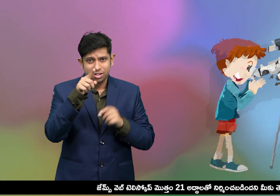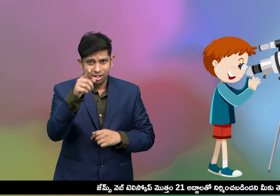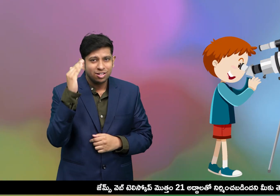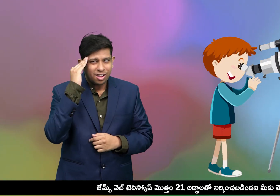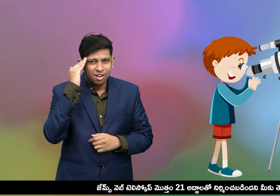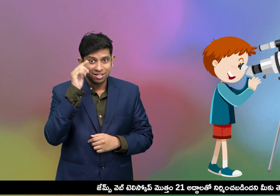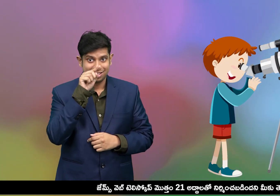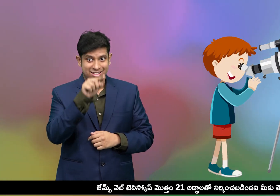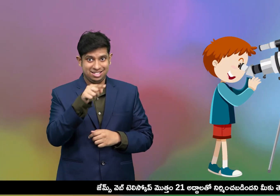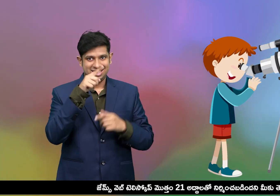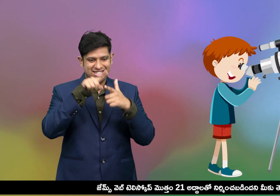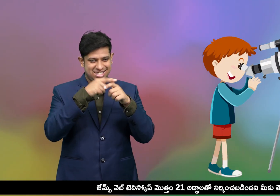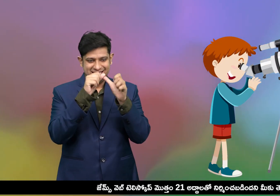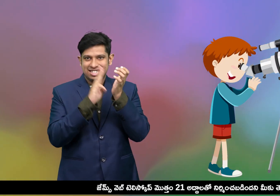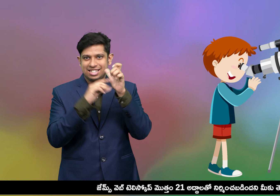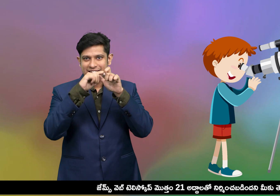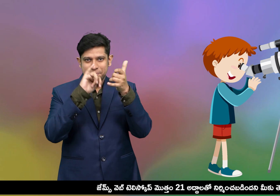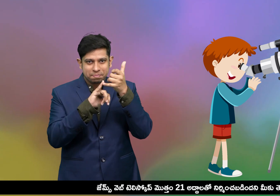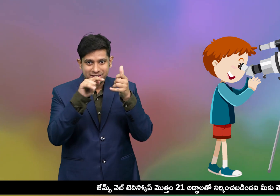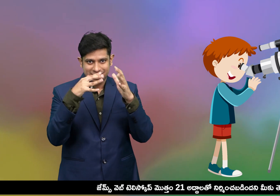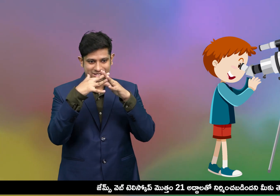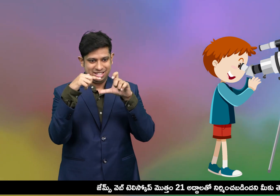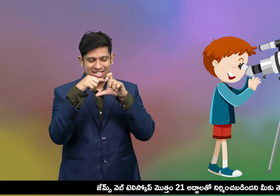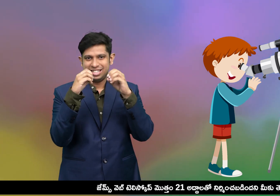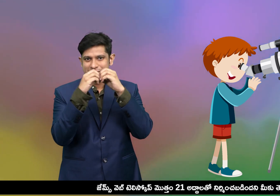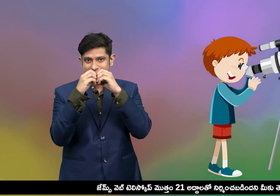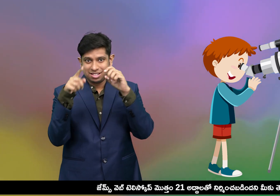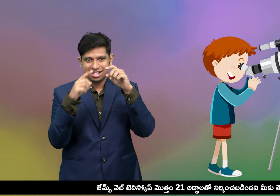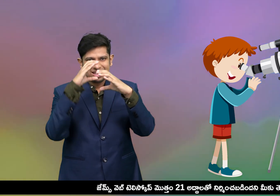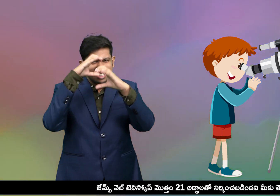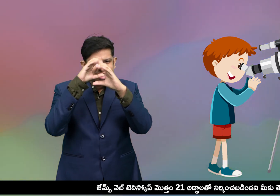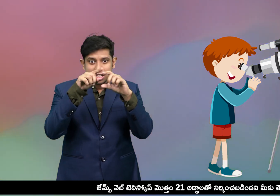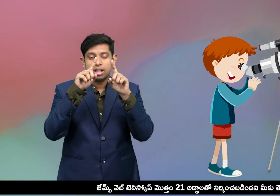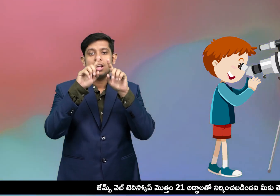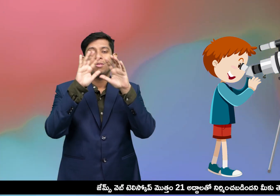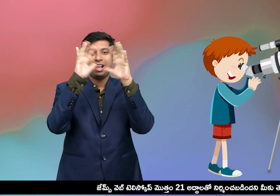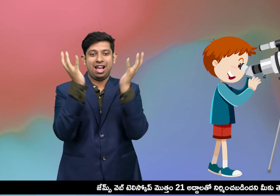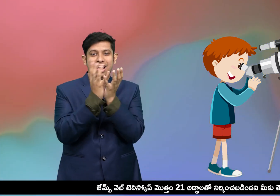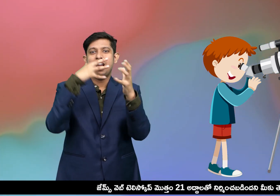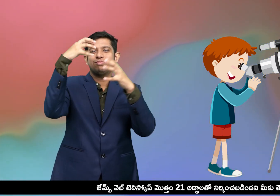జేమ్స్ వెబ్ టెలిస్కోప్ మొత్తం 21 అద్దాలతో నిర్మించబడిందని మీకు తెలుసా?